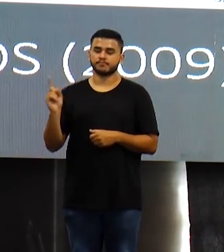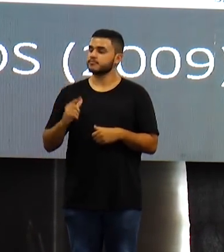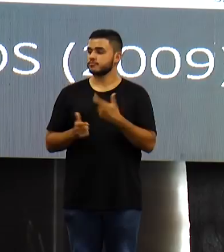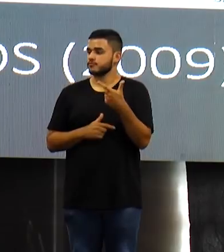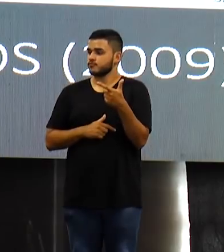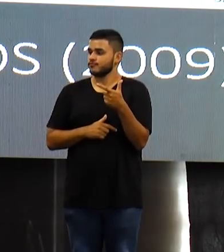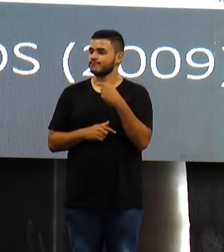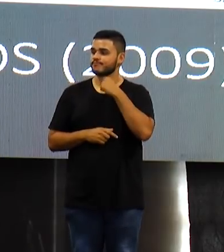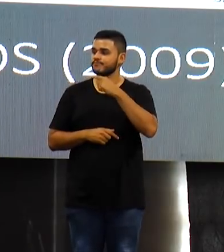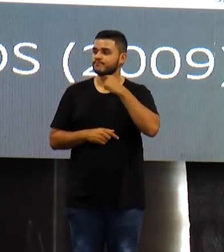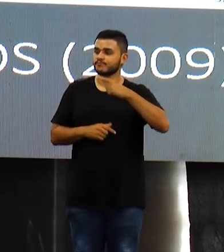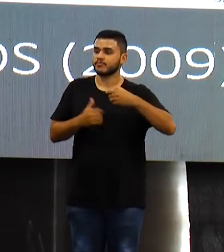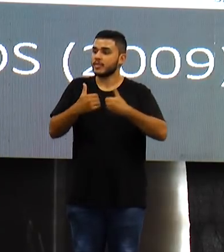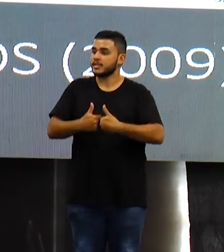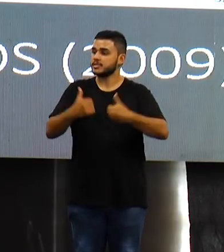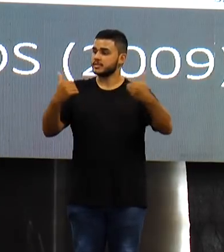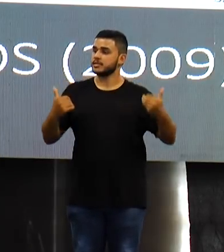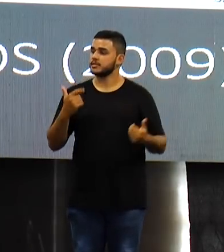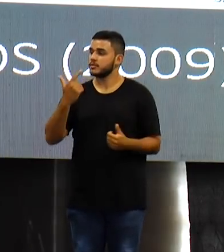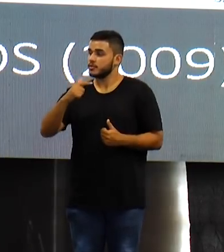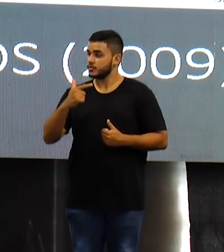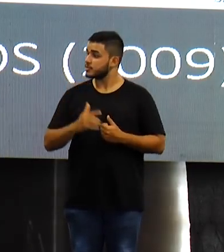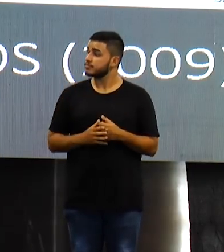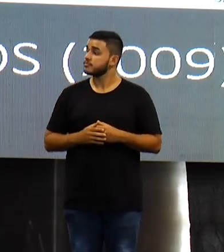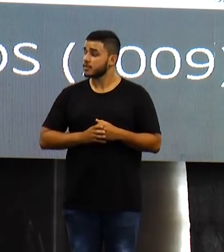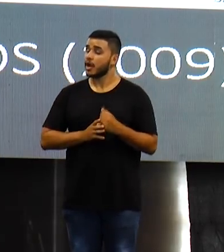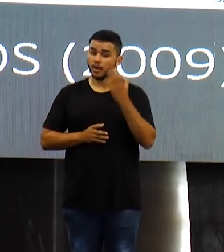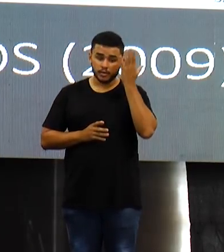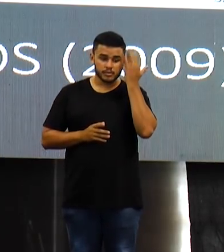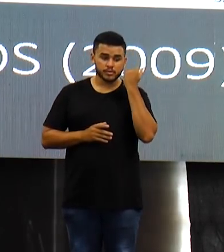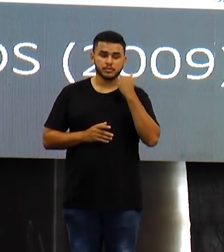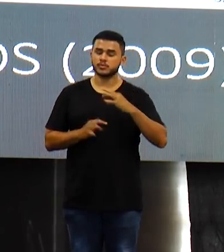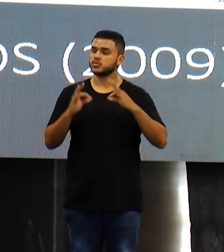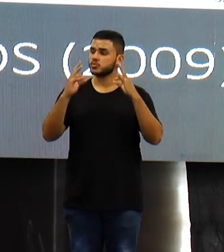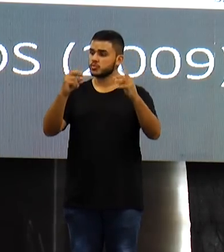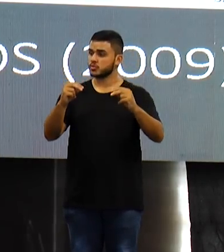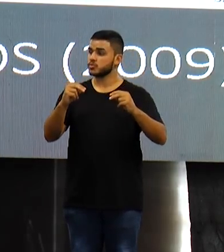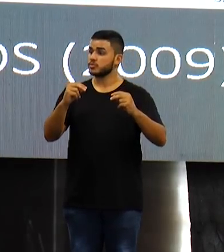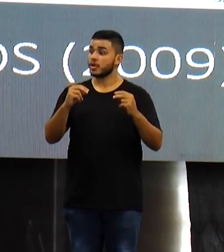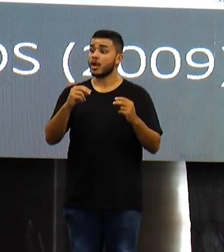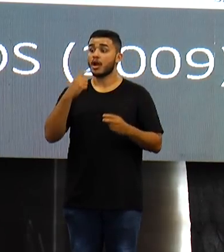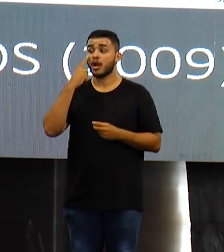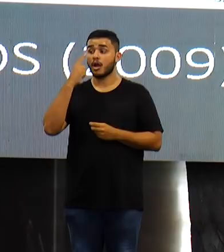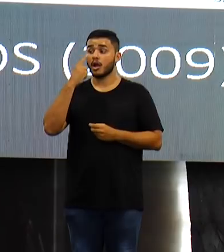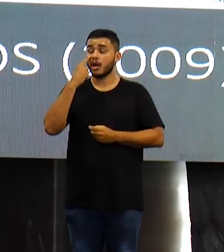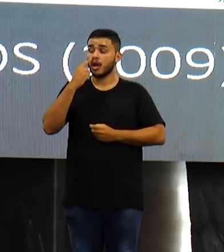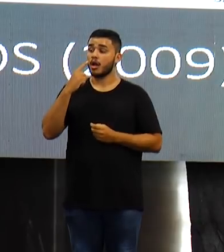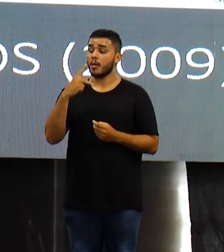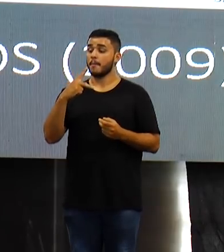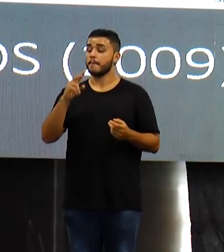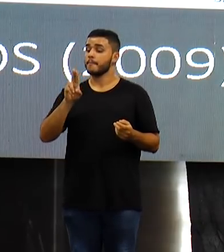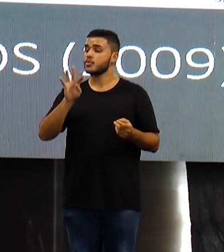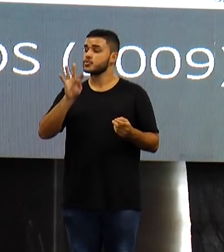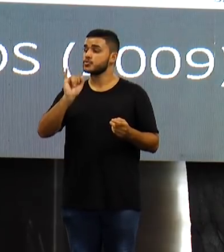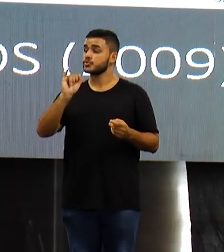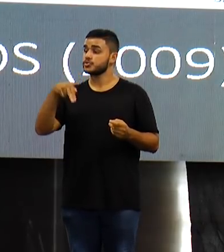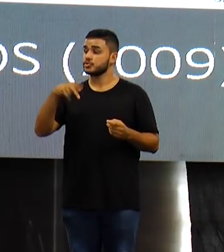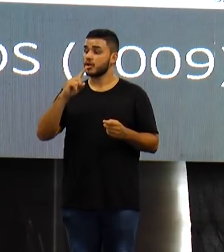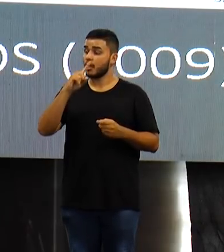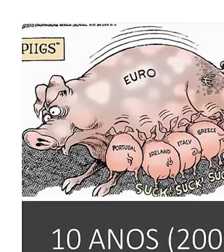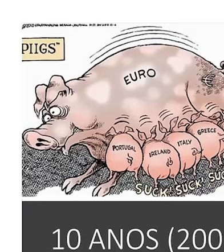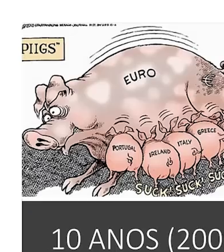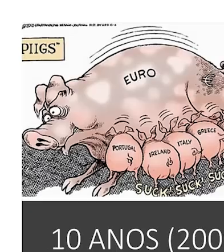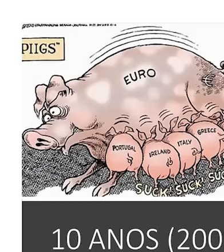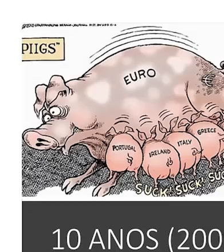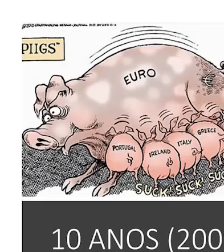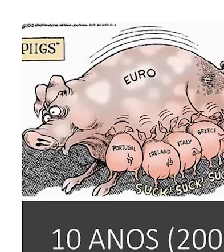Kosovo não tem soberania. Questões políticas, Putin veta Kosovo como um país. 10